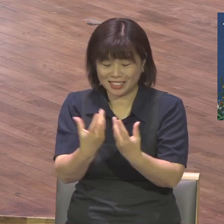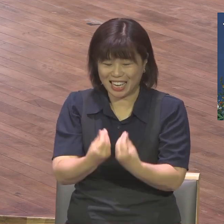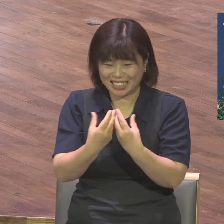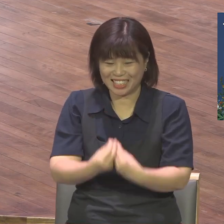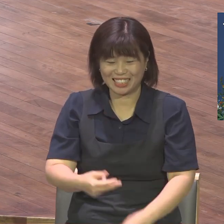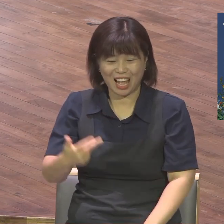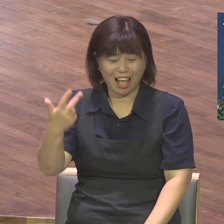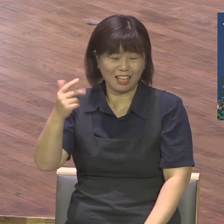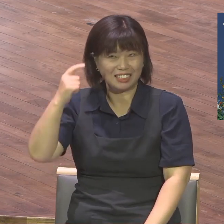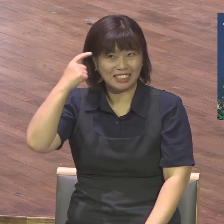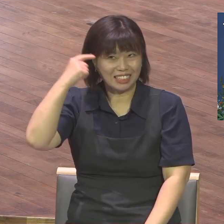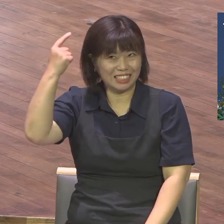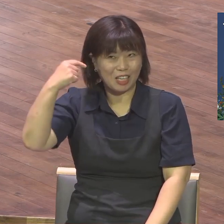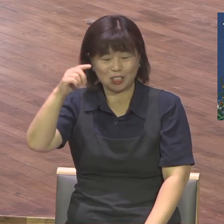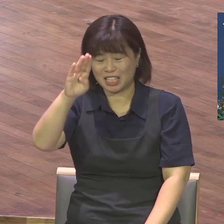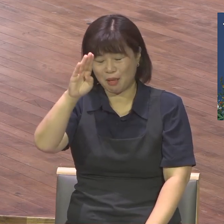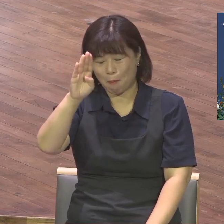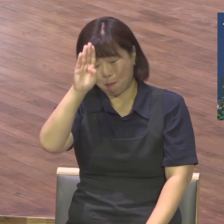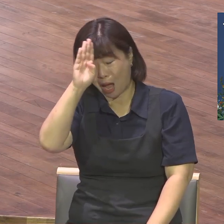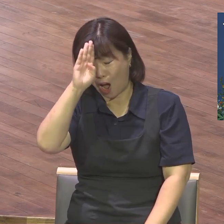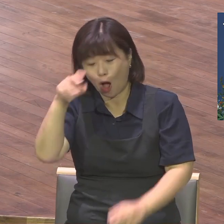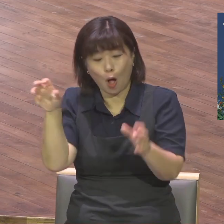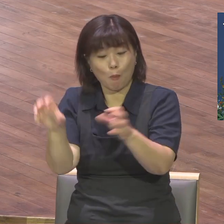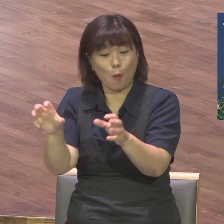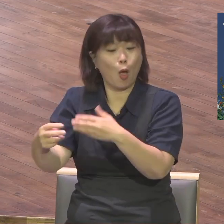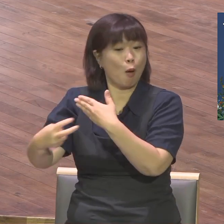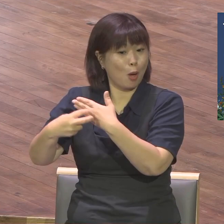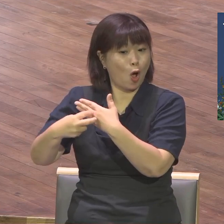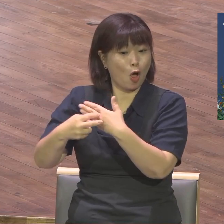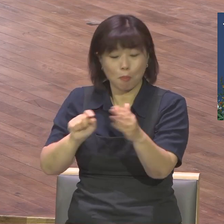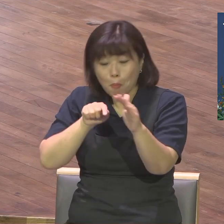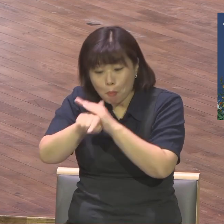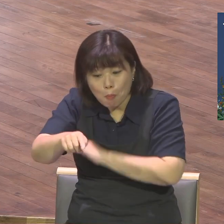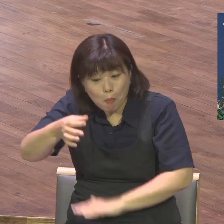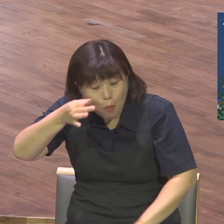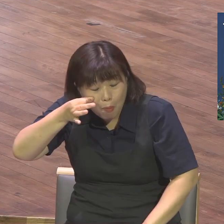때문에 하나가 안 되기 때문에 다루기가 쉬워요.